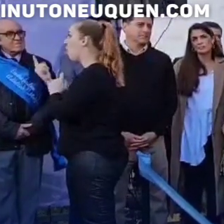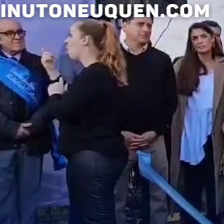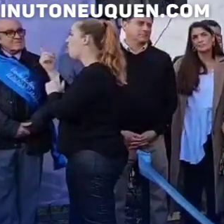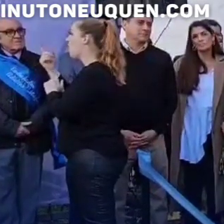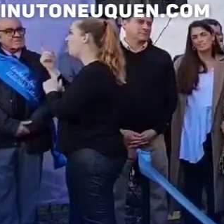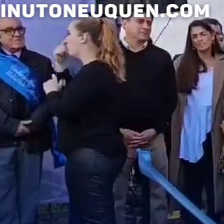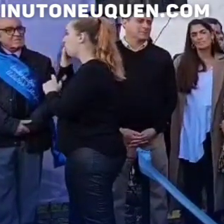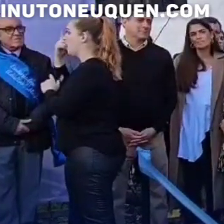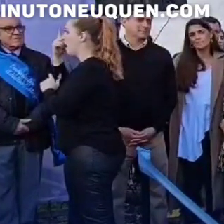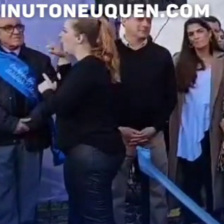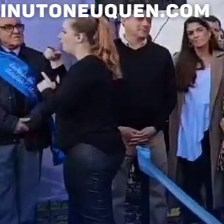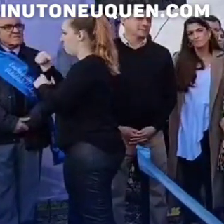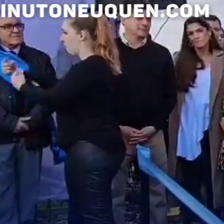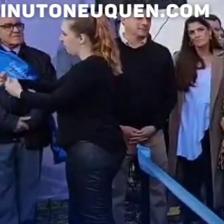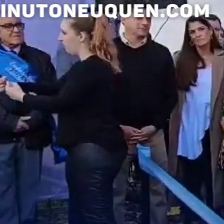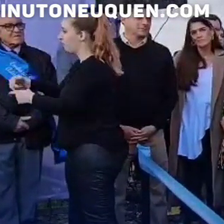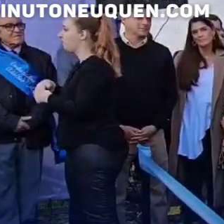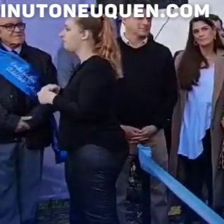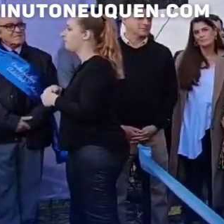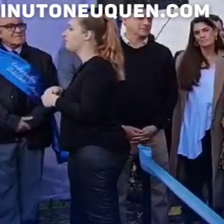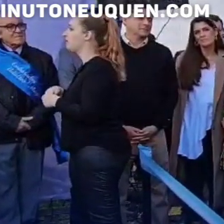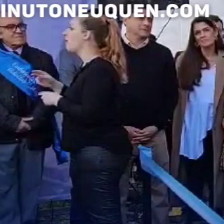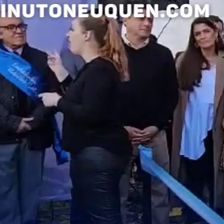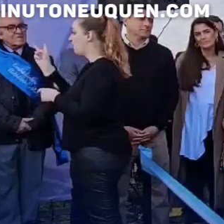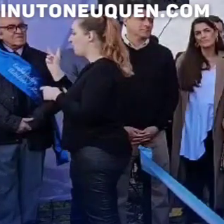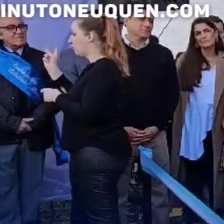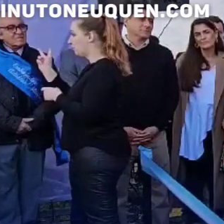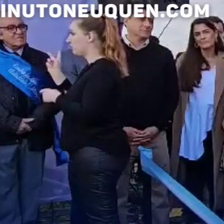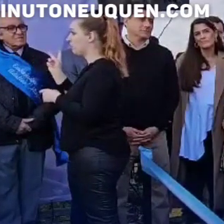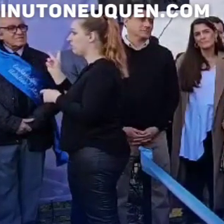continuó. Así que para ellos dos,